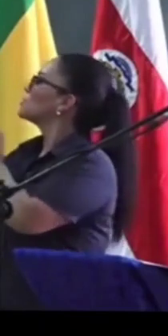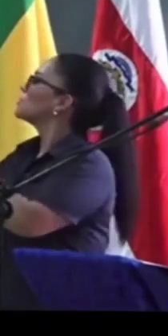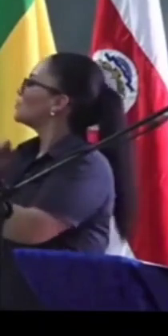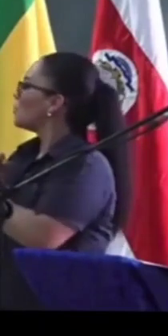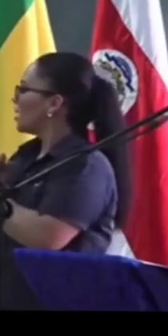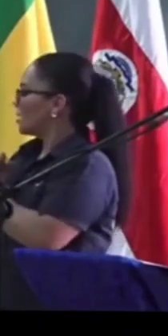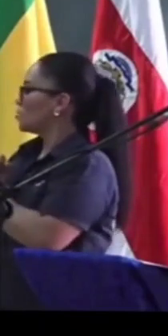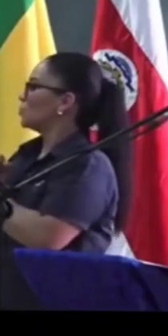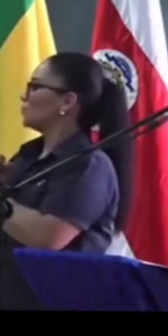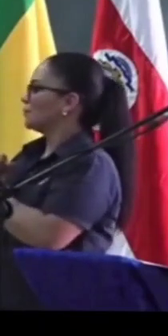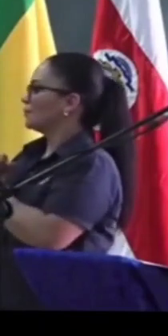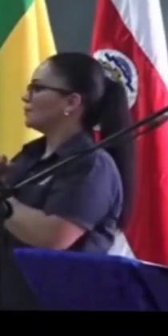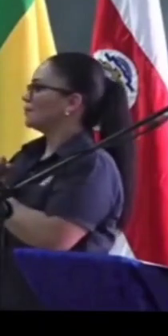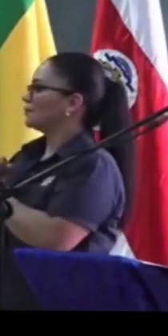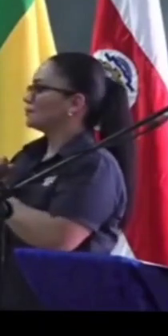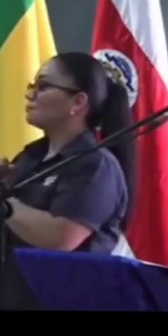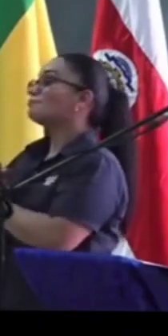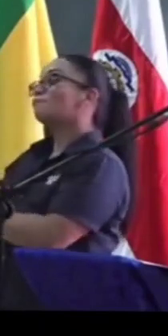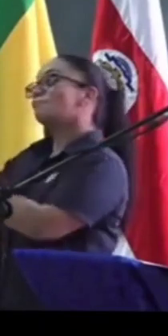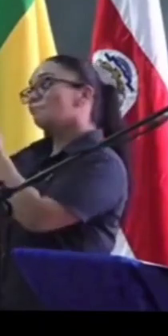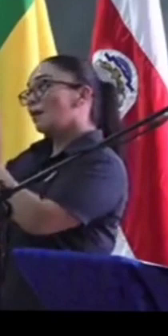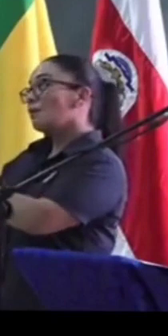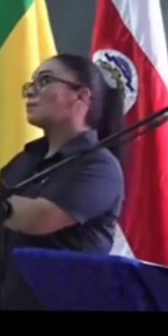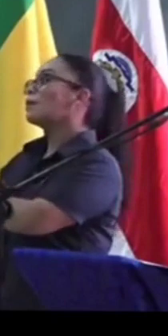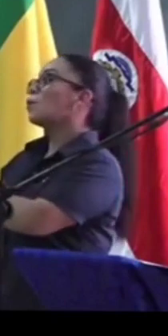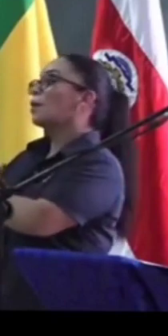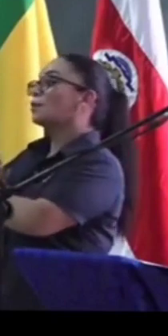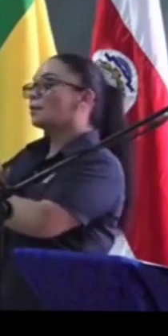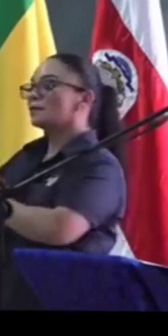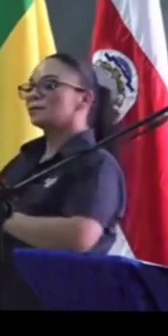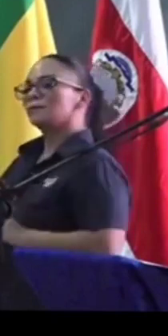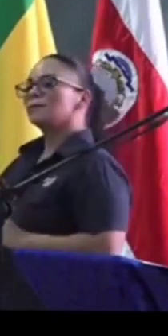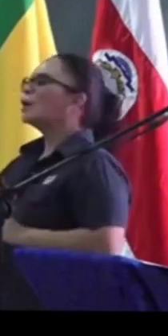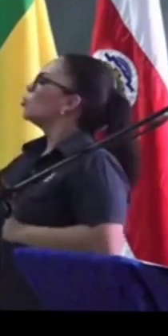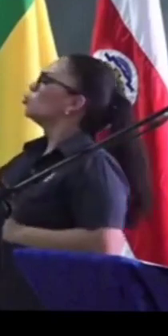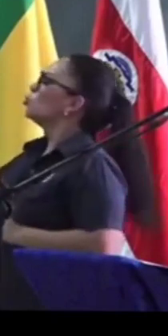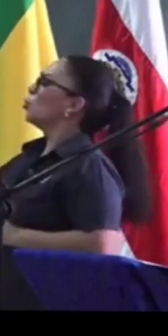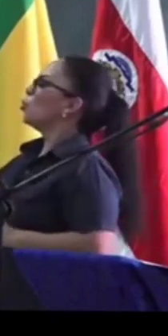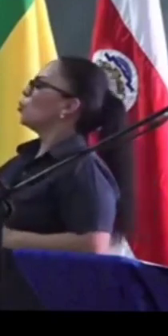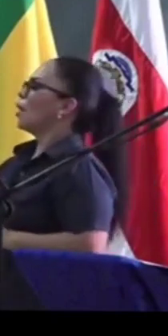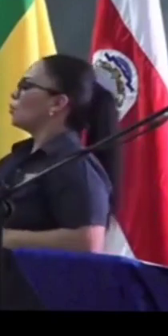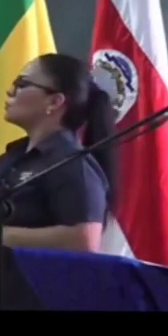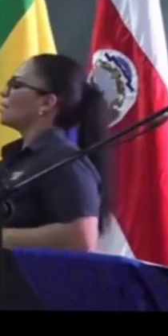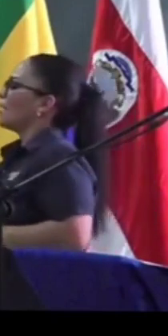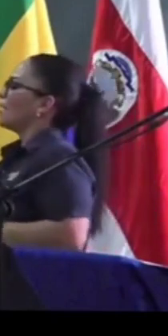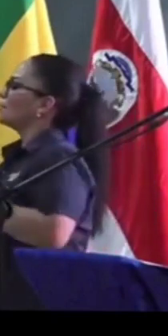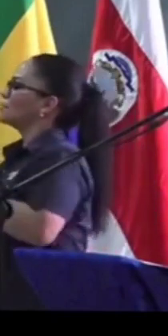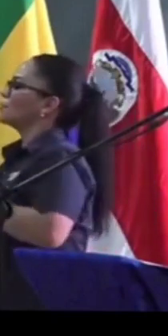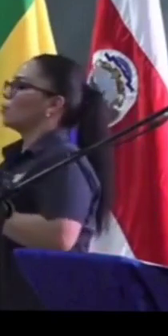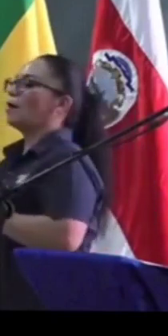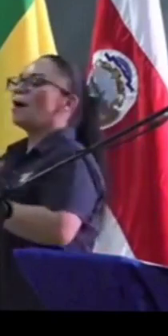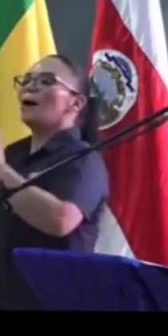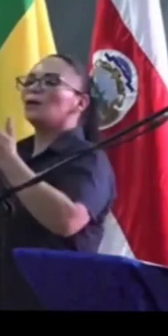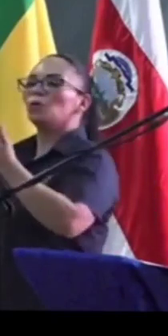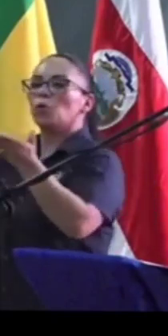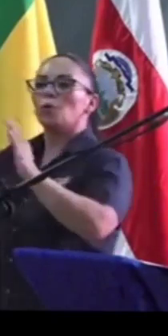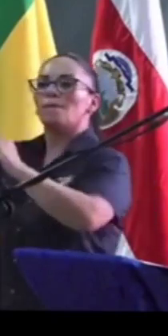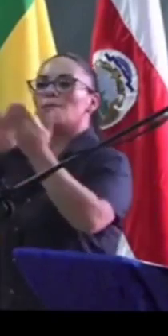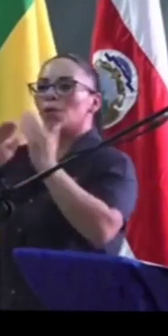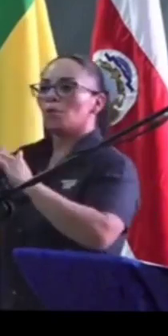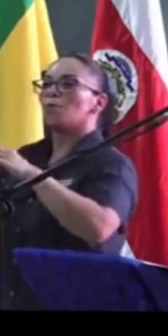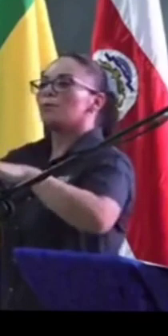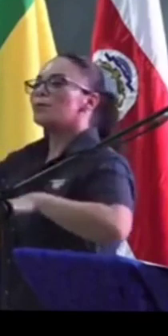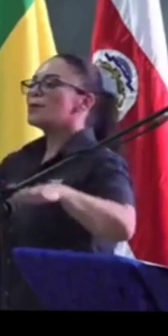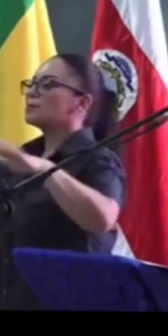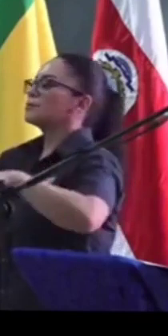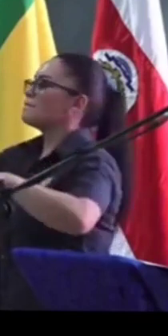entrante a rendirle cuentas no a esos alcaldes no a todo el pueblo de